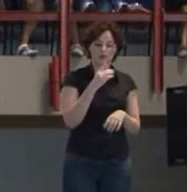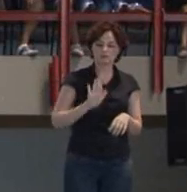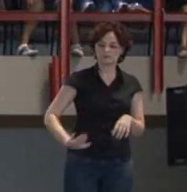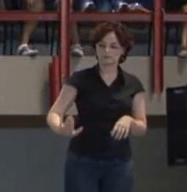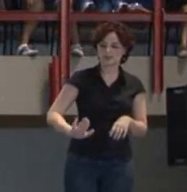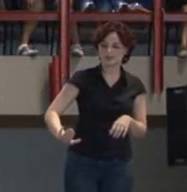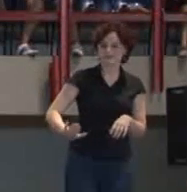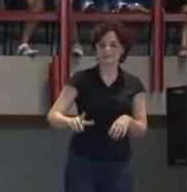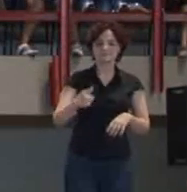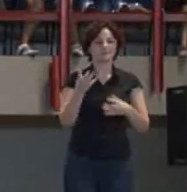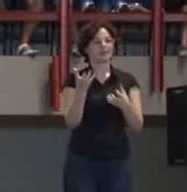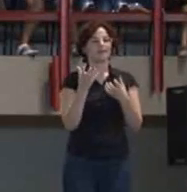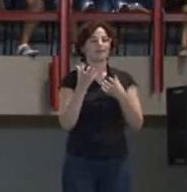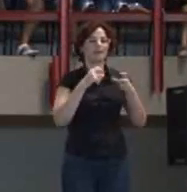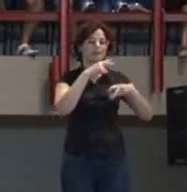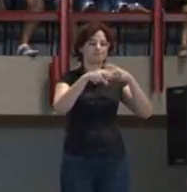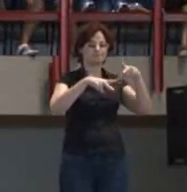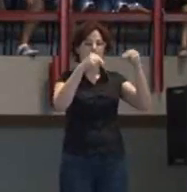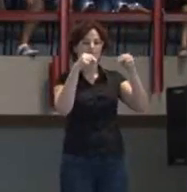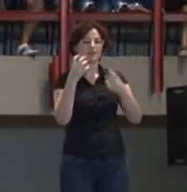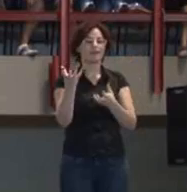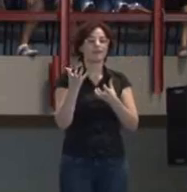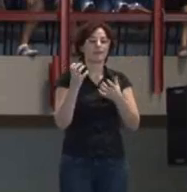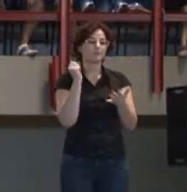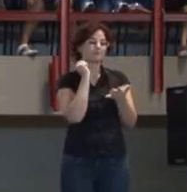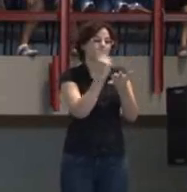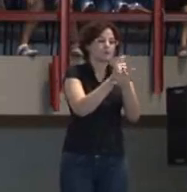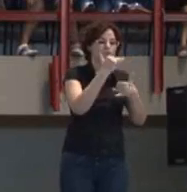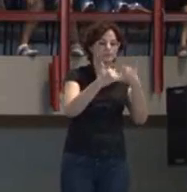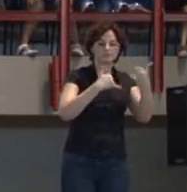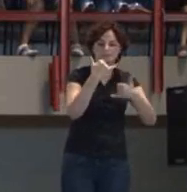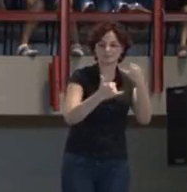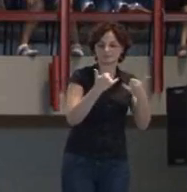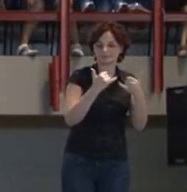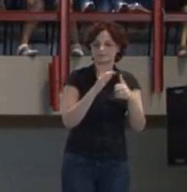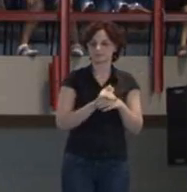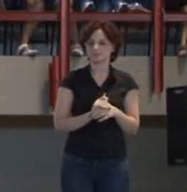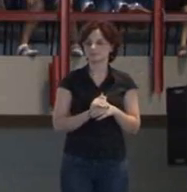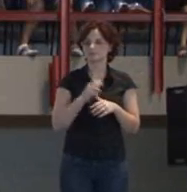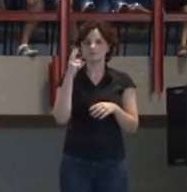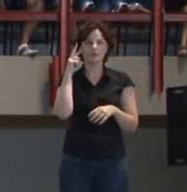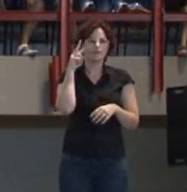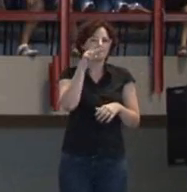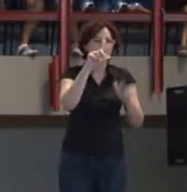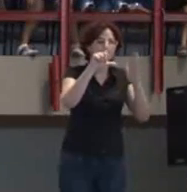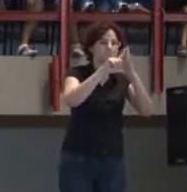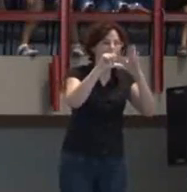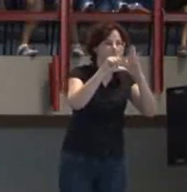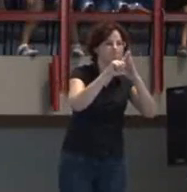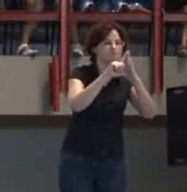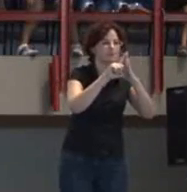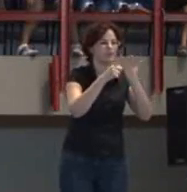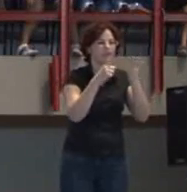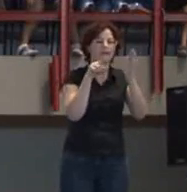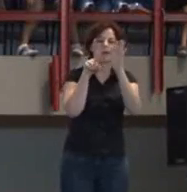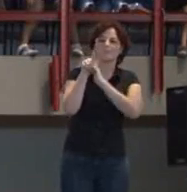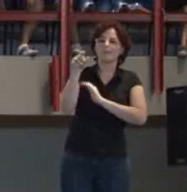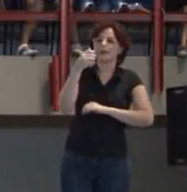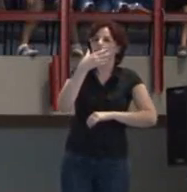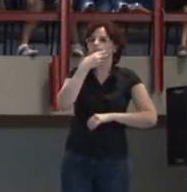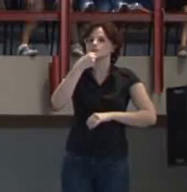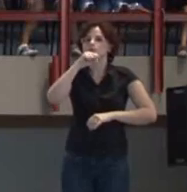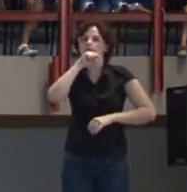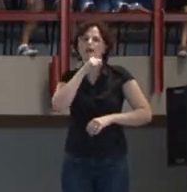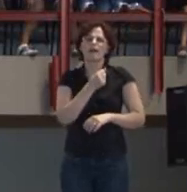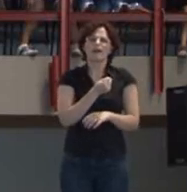presente quer ganhar na realidade quer comprar um brinquedo ele vê na loja e pergunta o pai quanto tempo ele